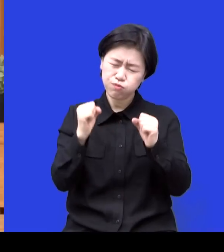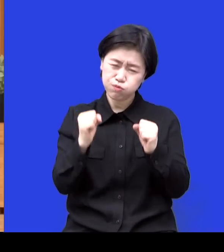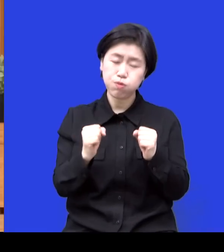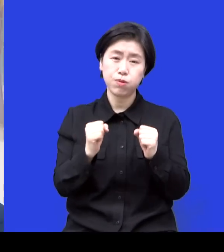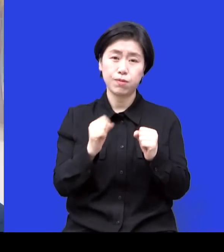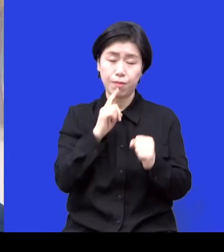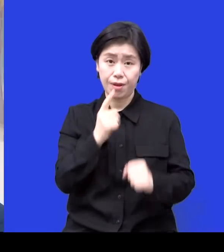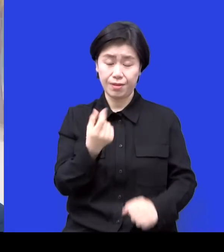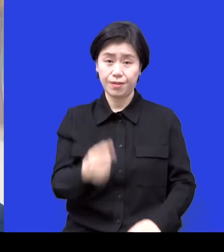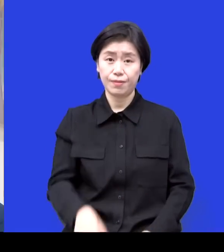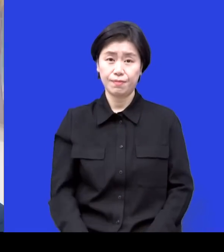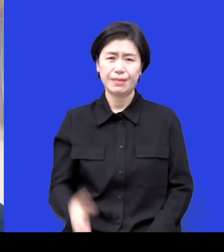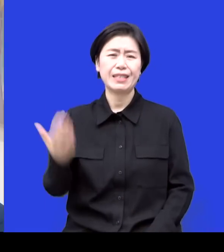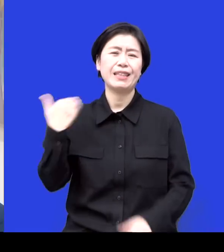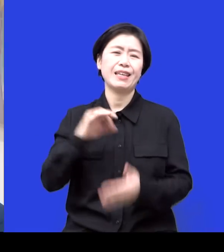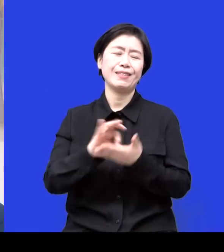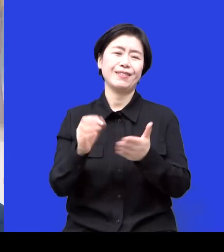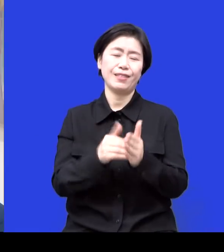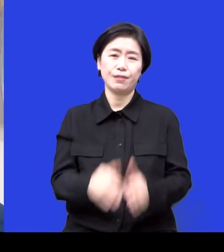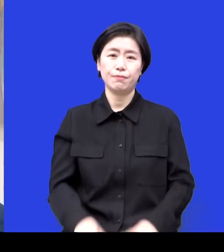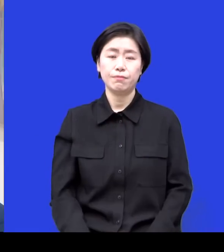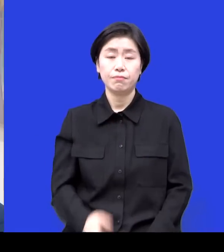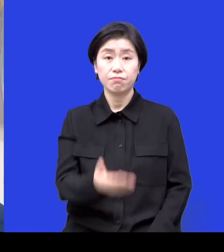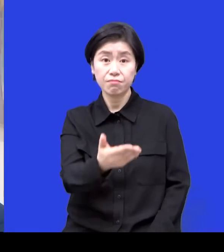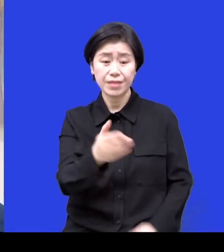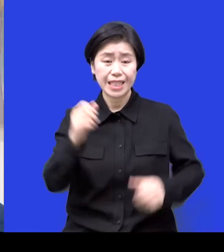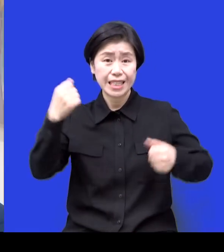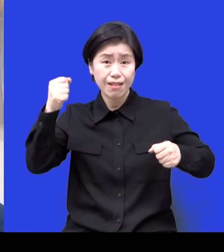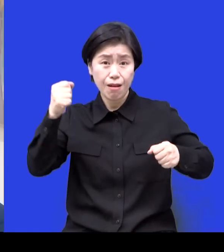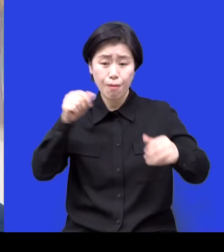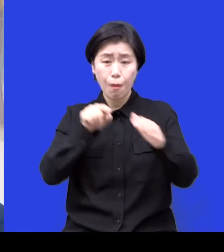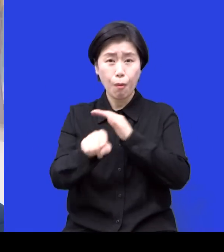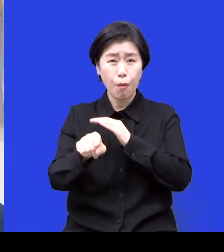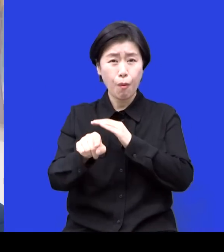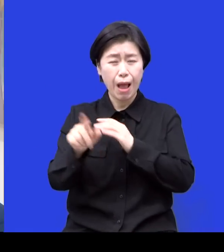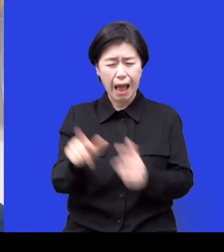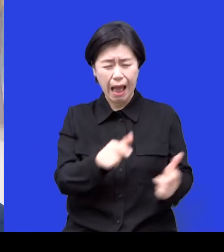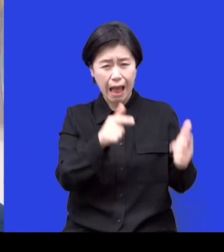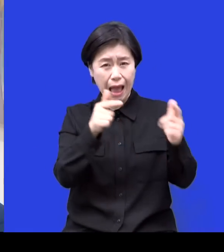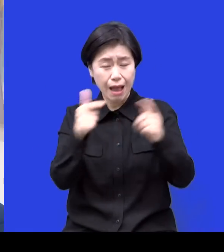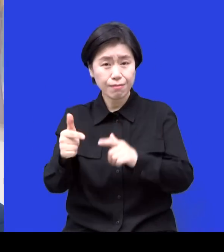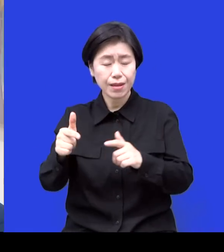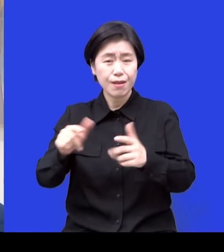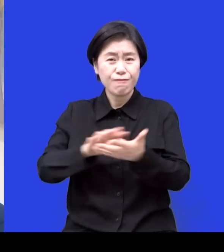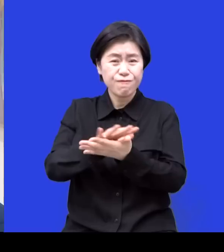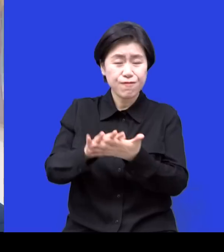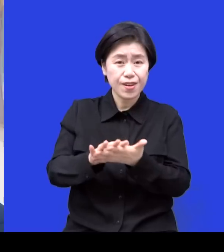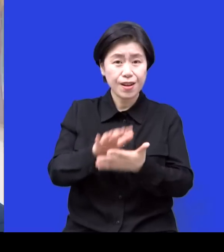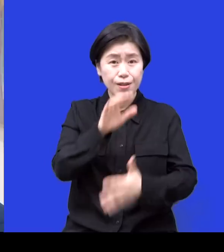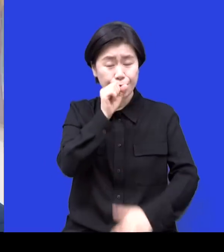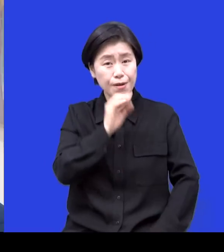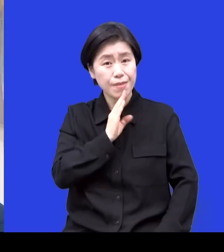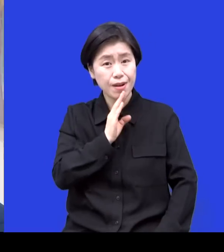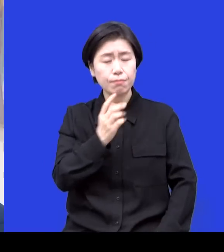자주 주중으로 그쪽으로 출근을 했죠 주말에 이제 출근을 하긴 했는데 보통 2, 30대 때